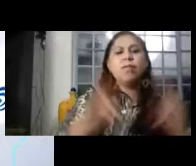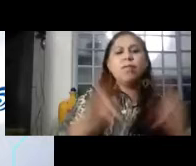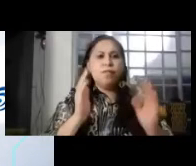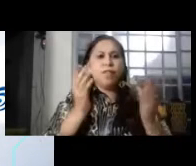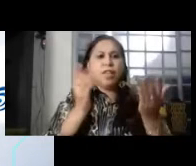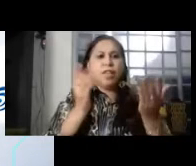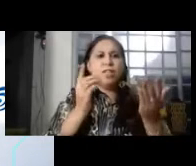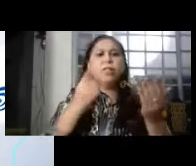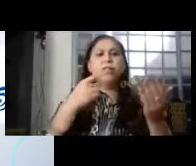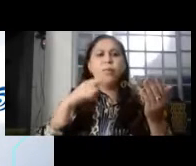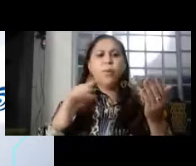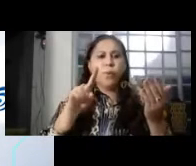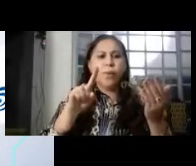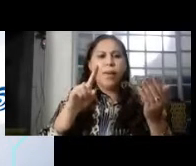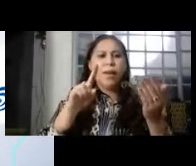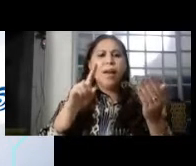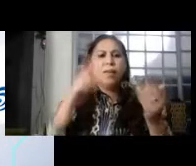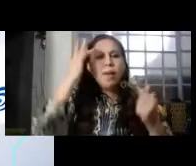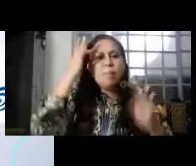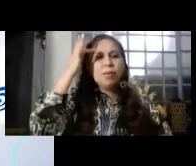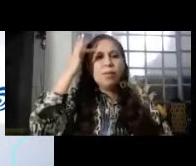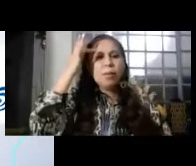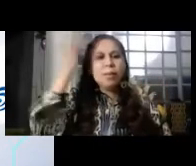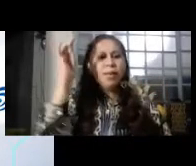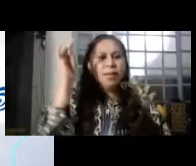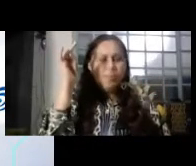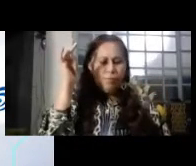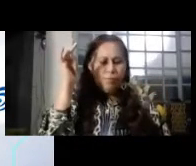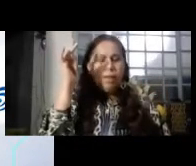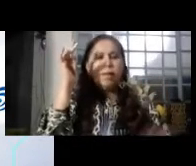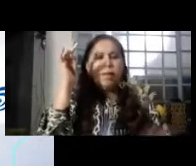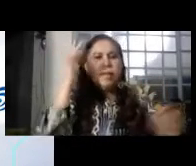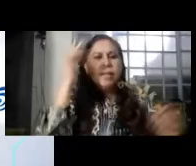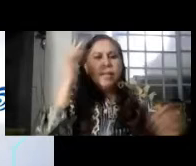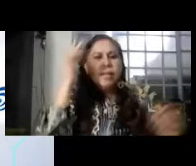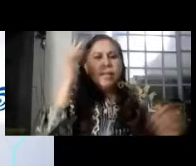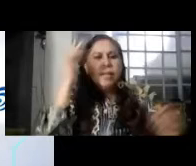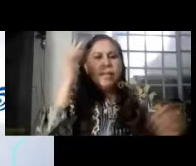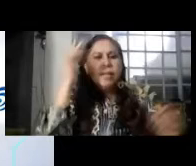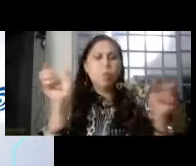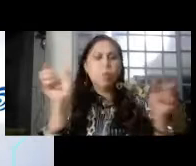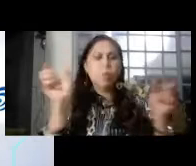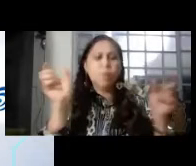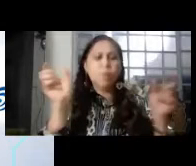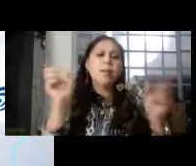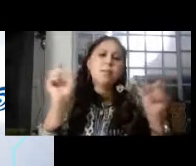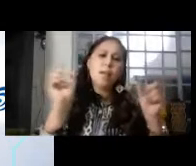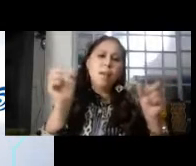a festa vou. Aí eu repito amanhã. Então, essa repetição que eu